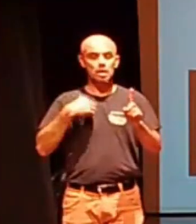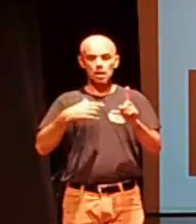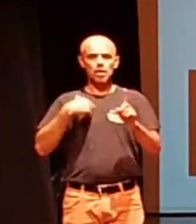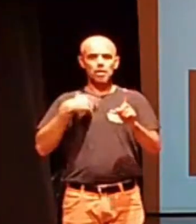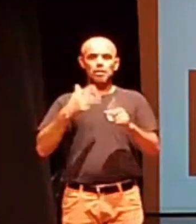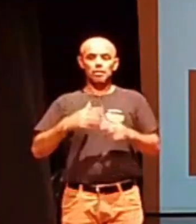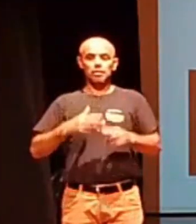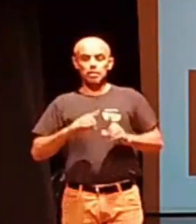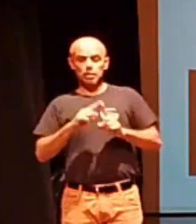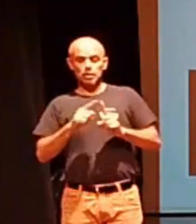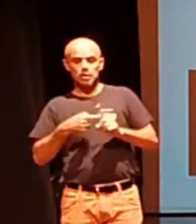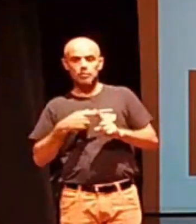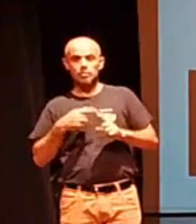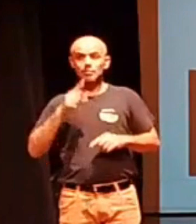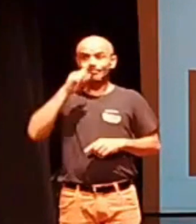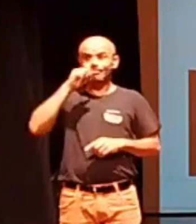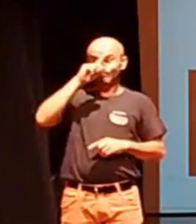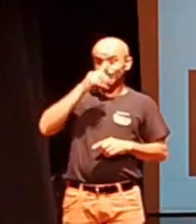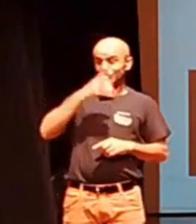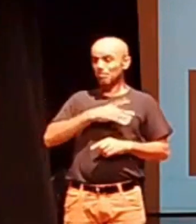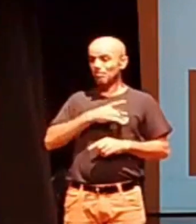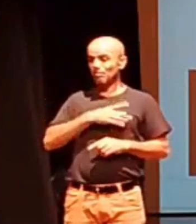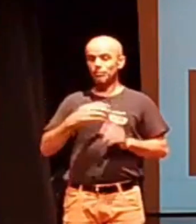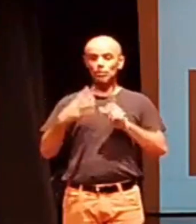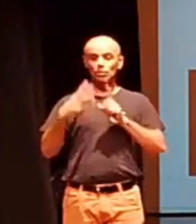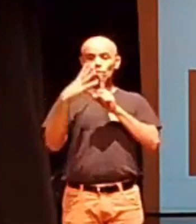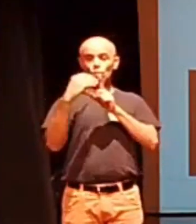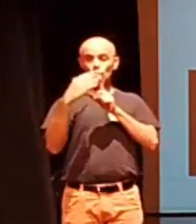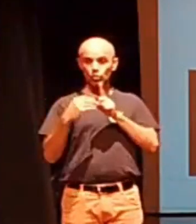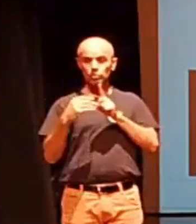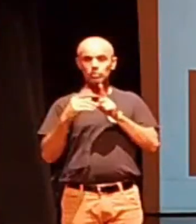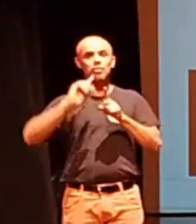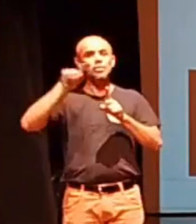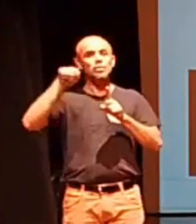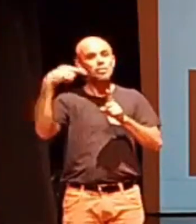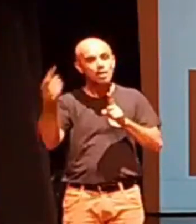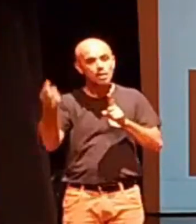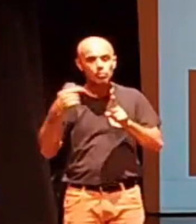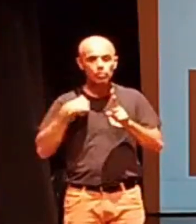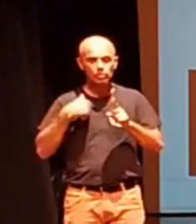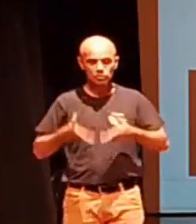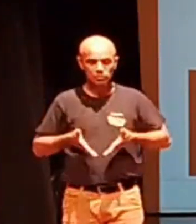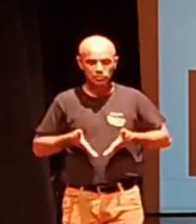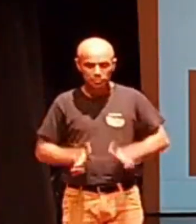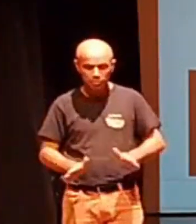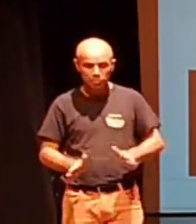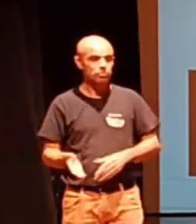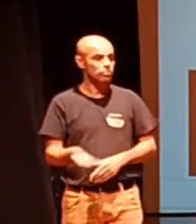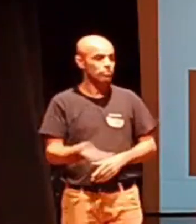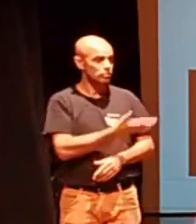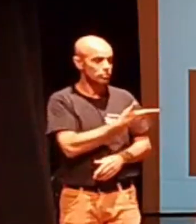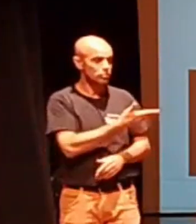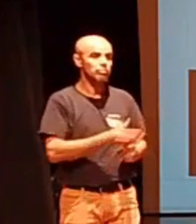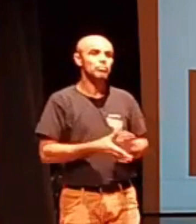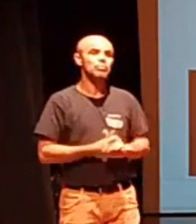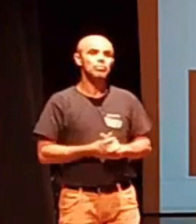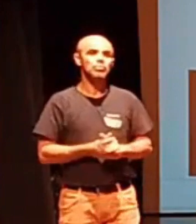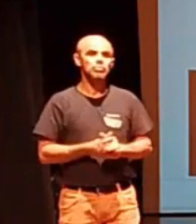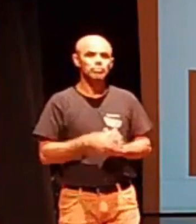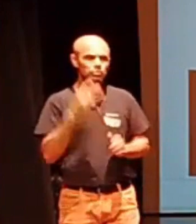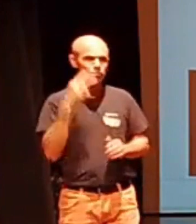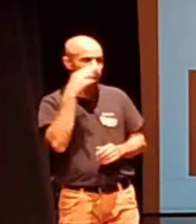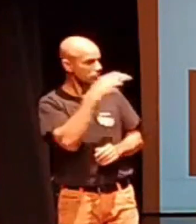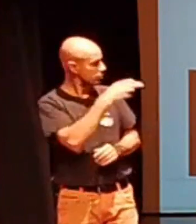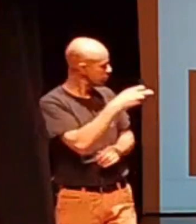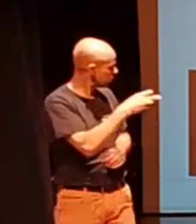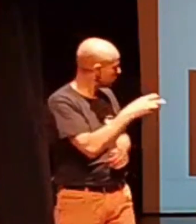causa do bebê, enfim. E após a gestação, depois que ela ganhou o bebê, olha só o que aconteceu. Não sei se vocês estão